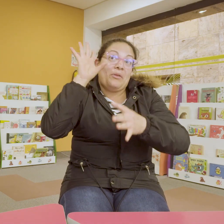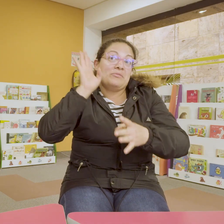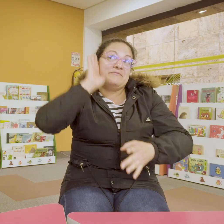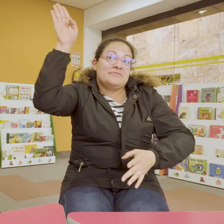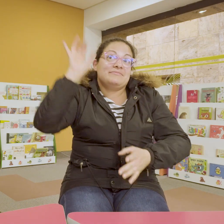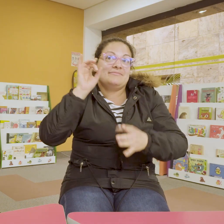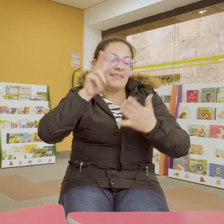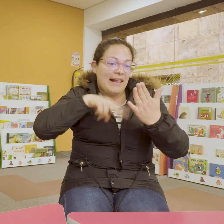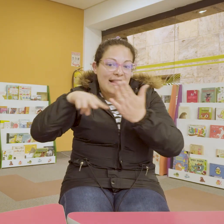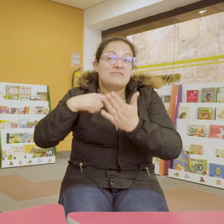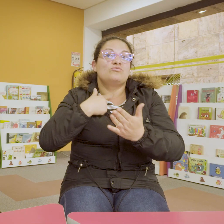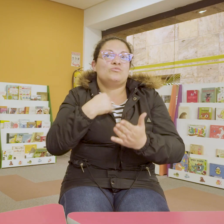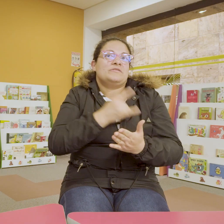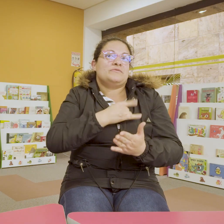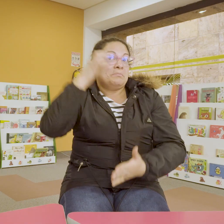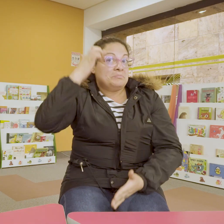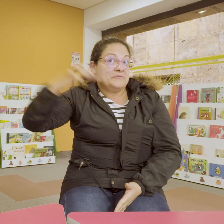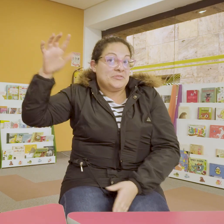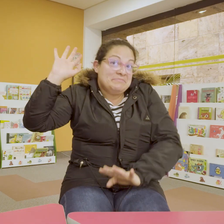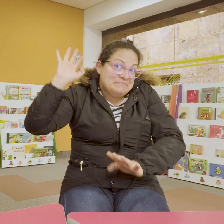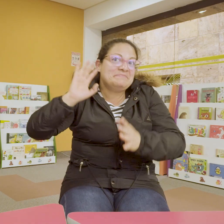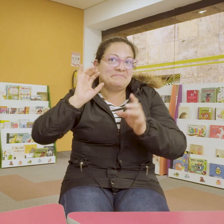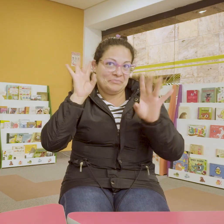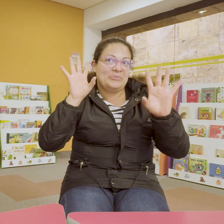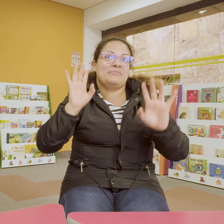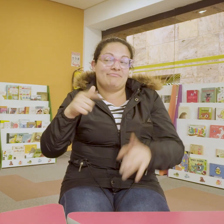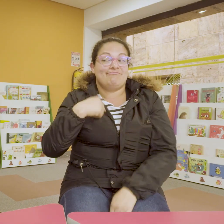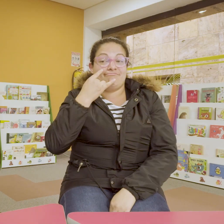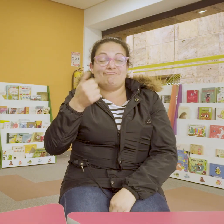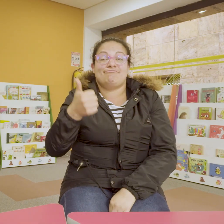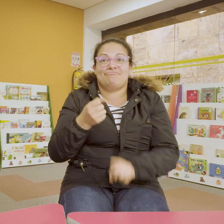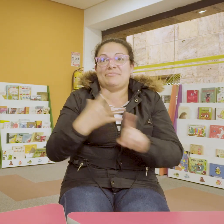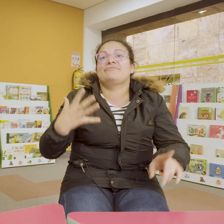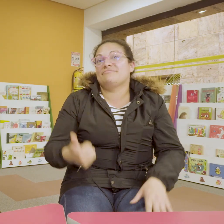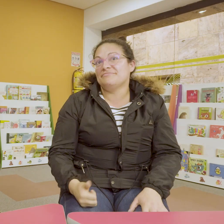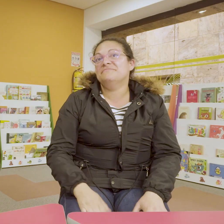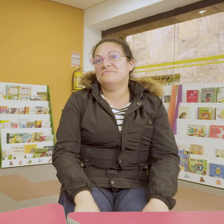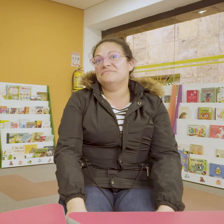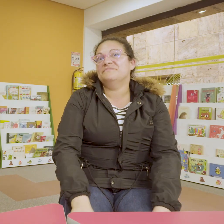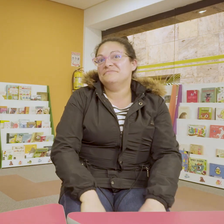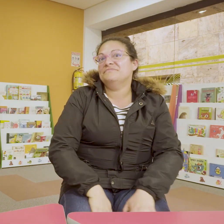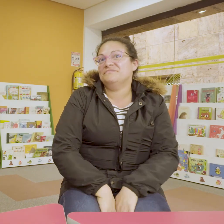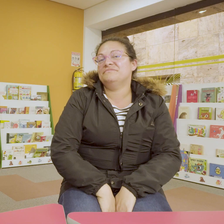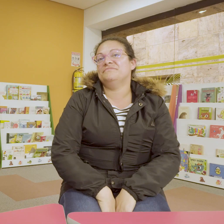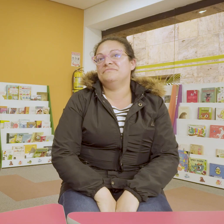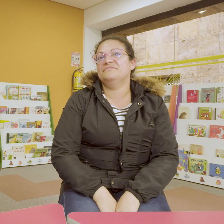interesado muchísimo venir y participar en la biblioteca, y ojalá pues a futuro esa sea su proyección también para ser